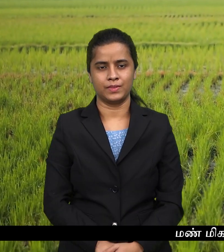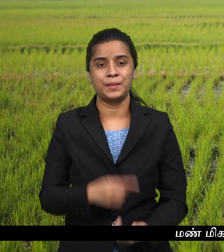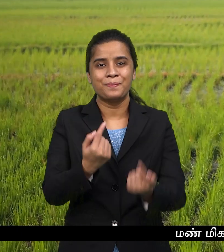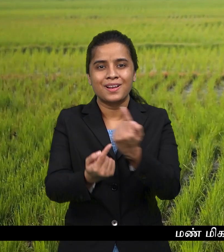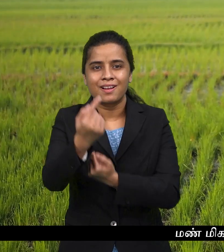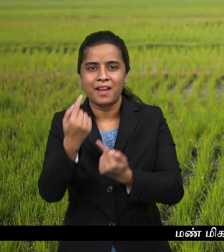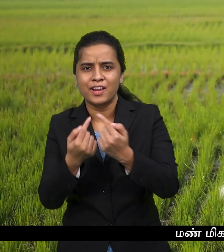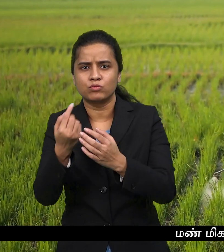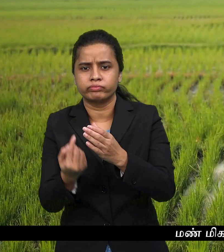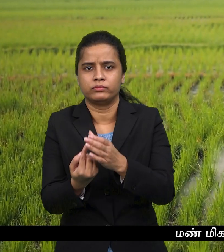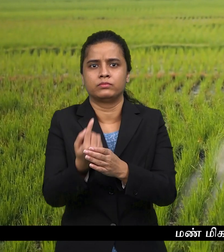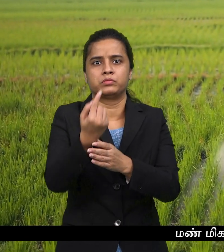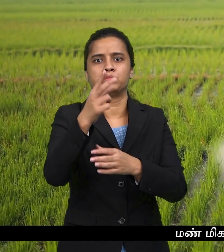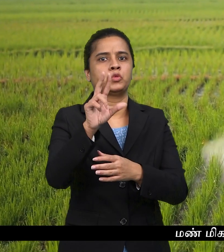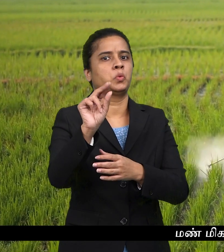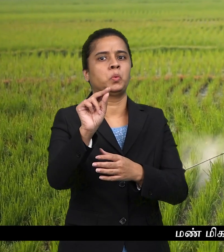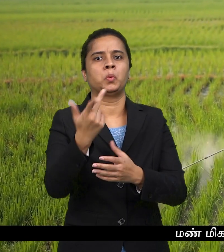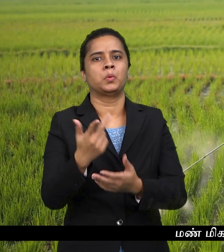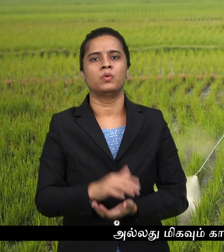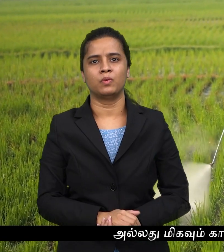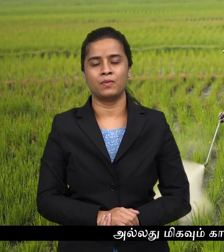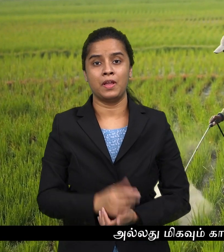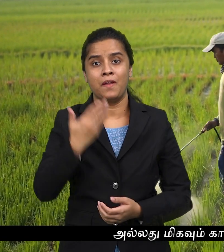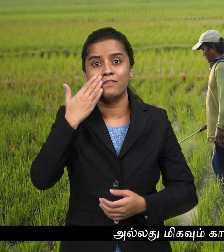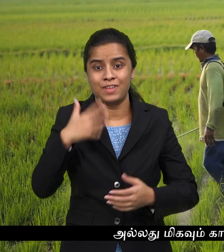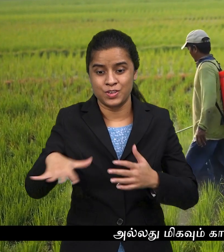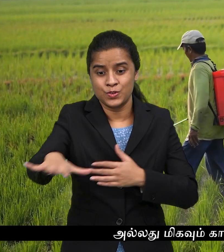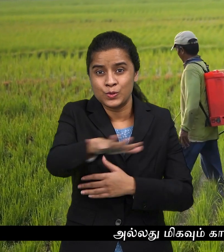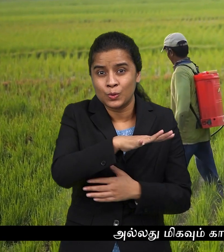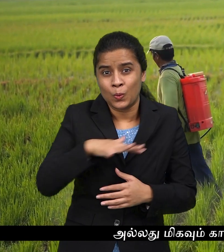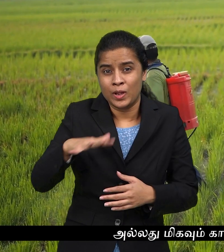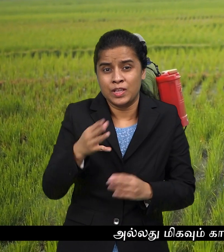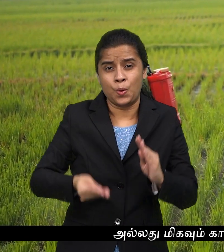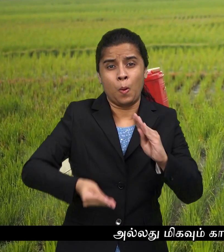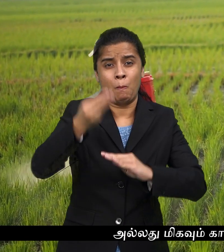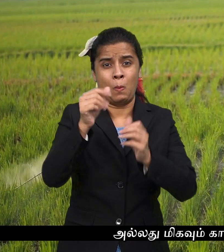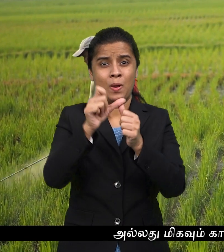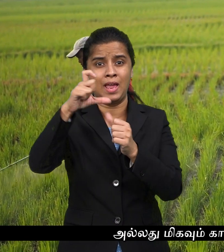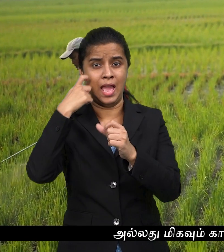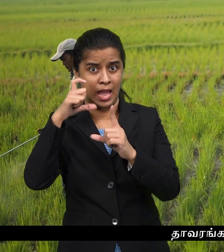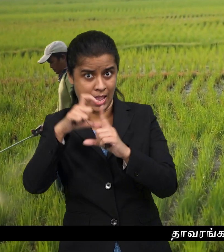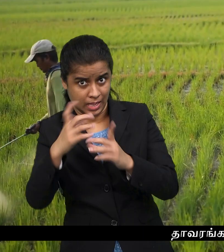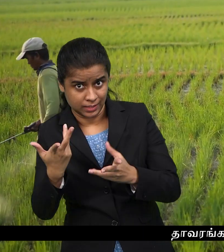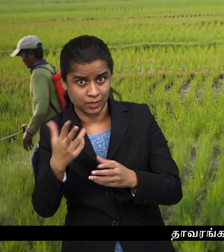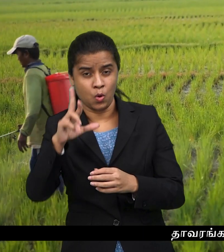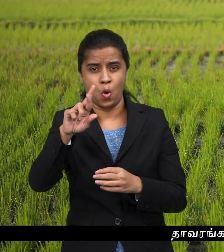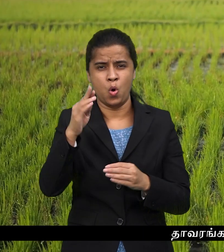மண் மிகவும் அமிலமாகவோ அல்லது மிகவும் காரங்களாகவோ இருக்கும்போது தாவரங்கள்